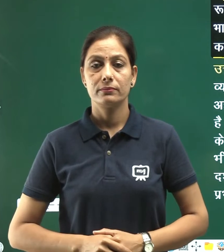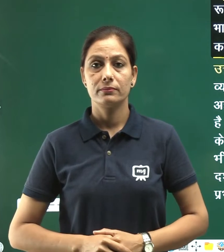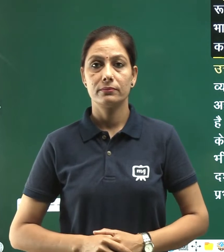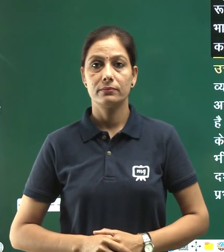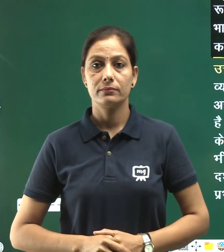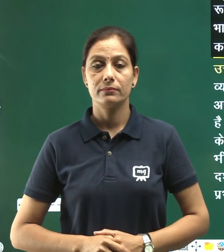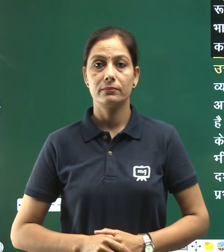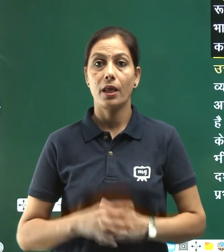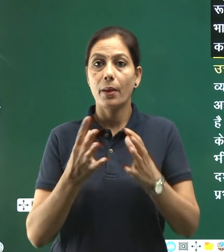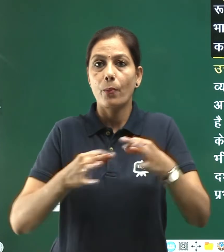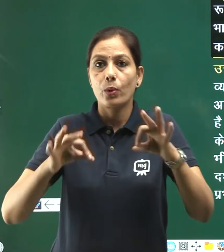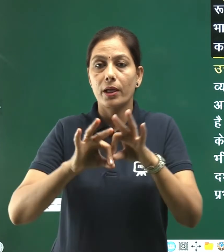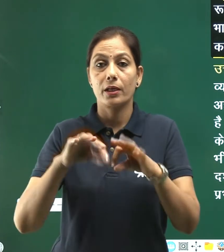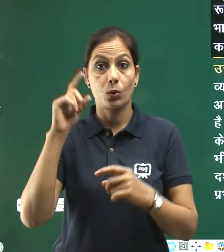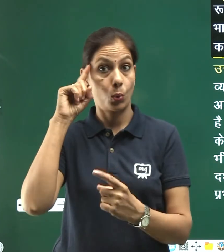मुख्य उद्देश्य